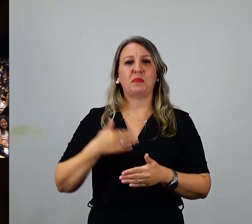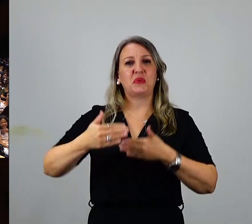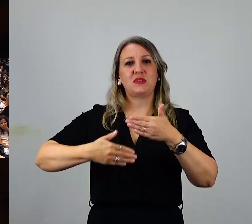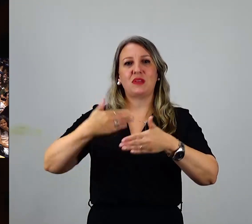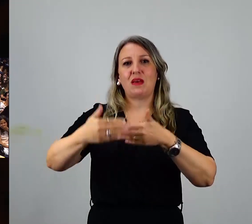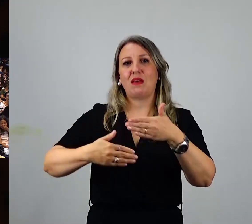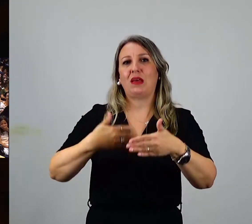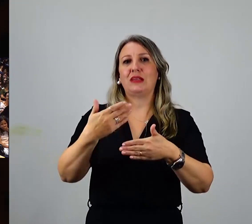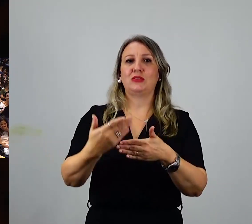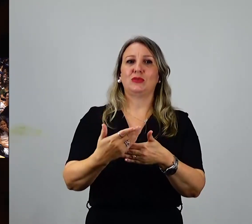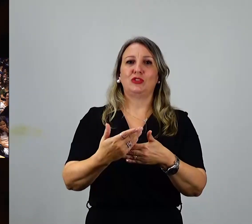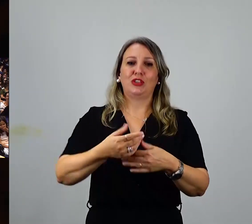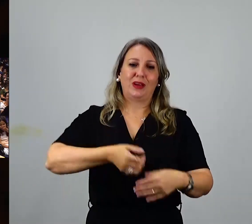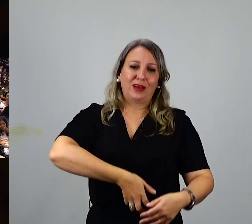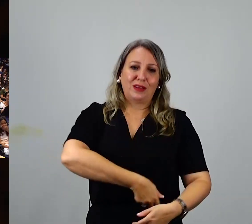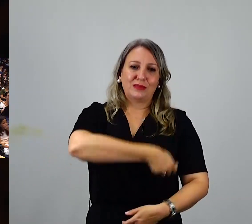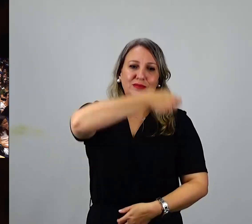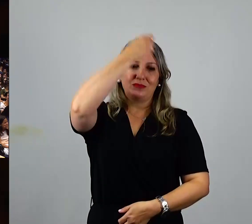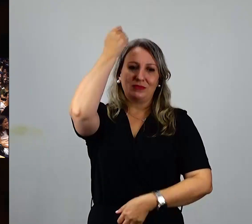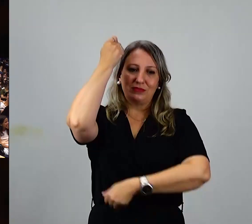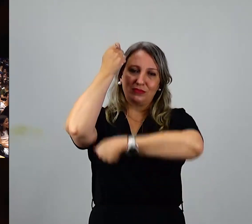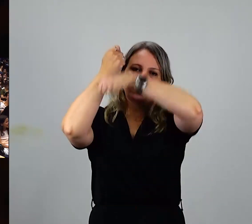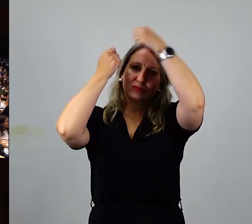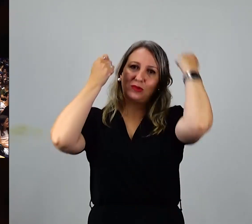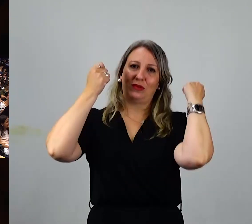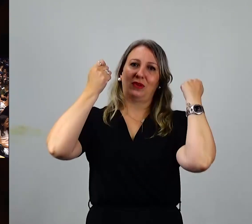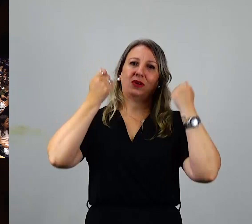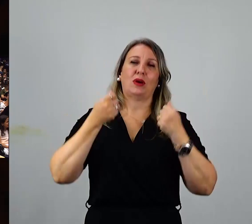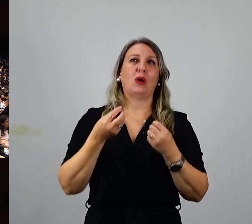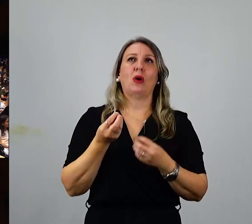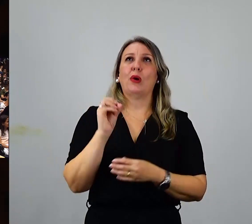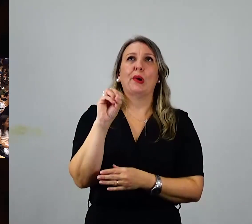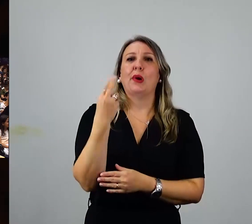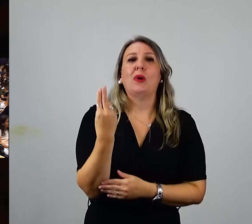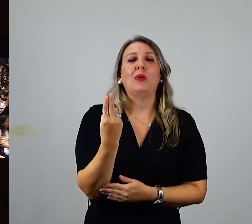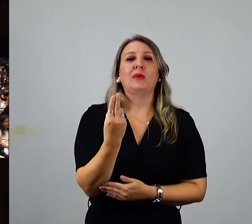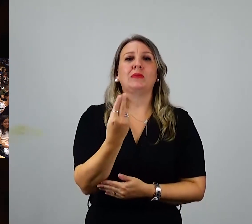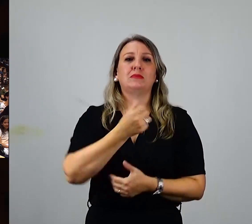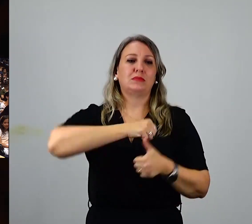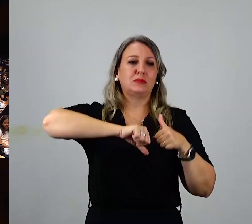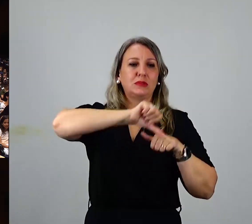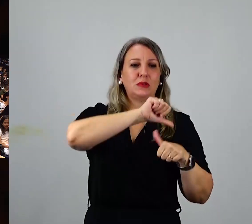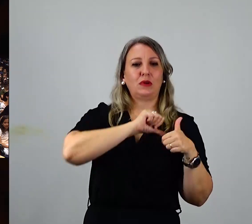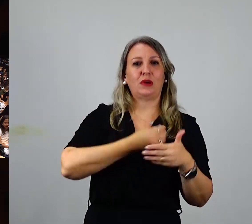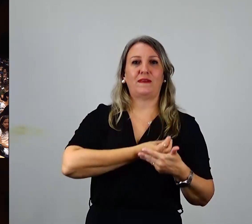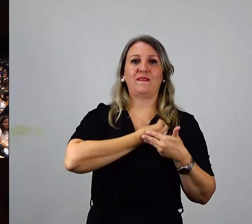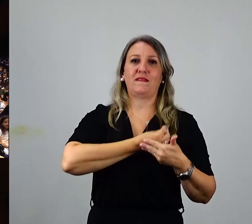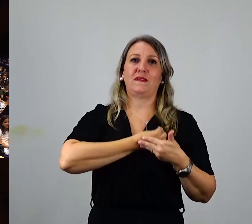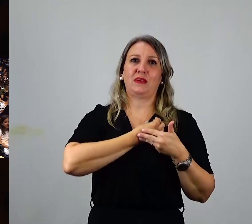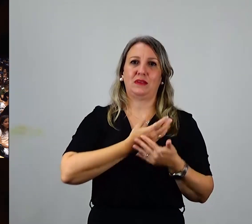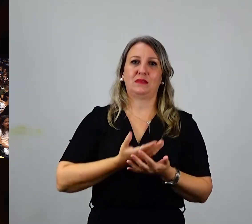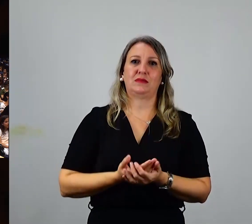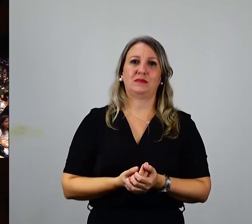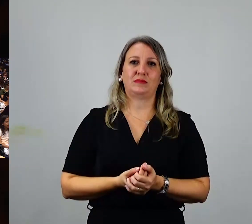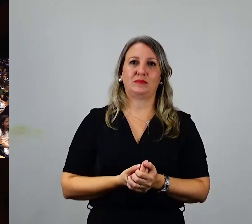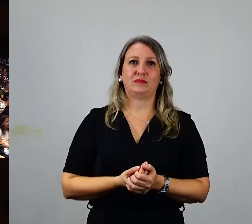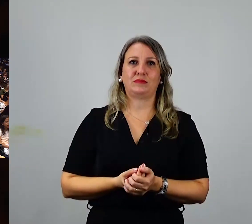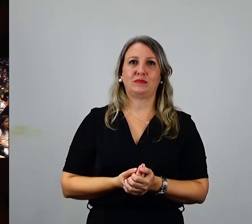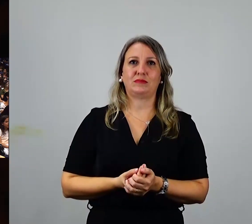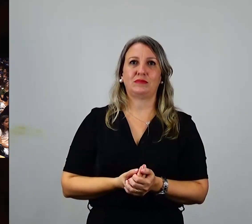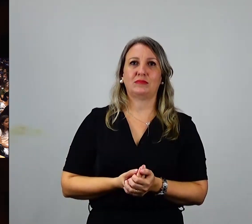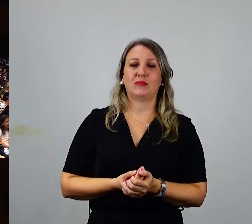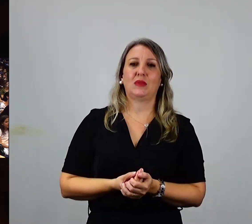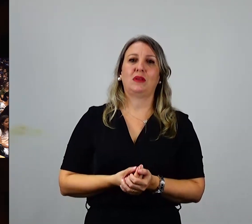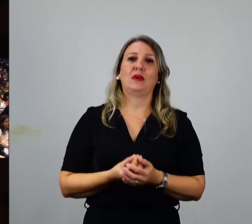delas. Você vai voltar para casa, você vai ter as suas dificuldades, as suas pressões, como nós vimos hoje